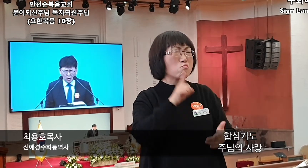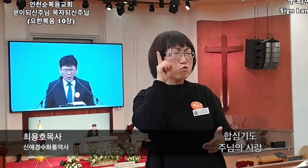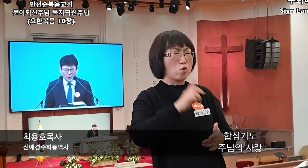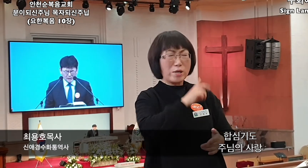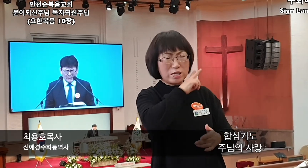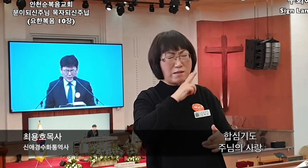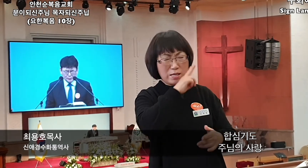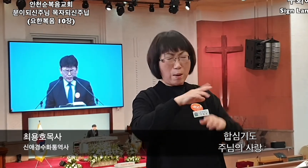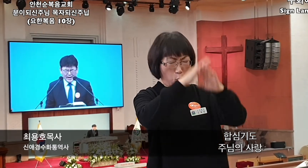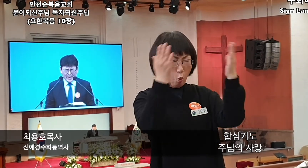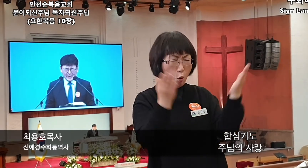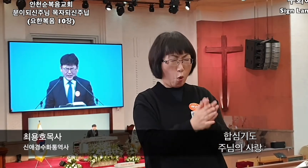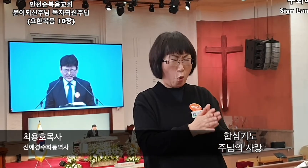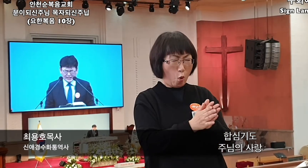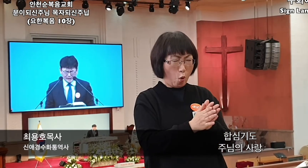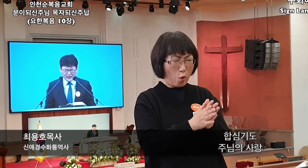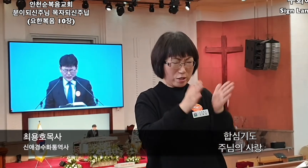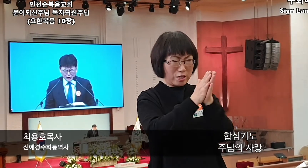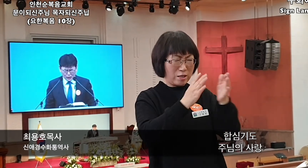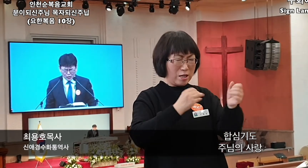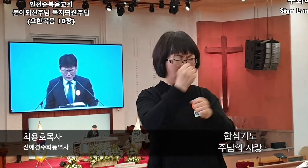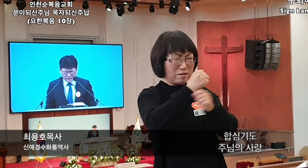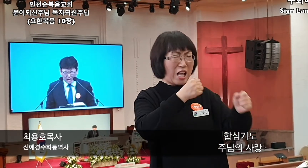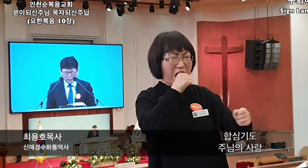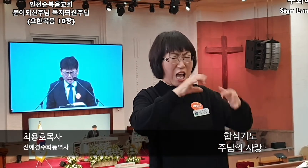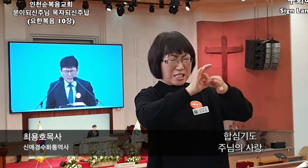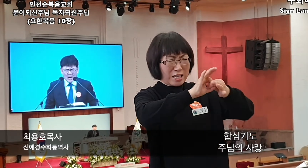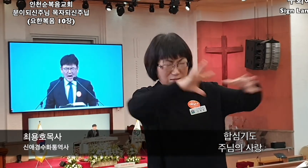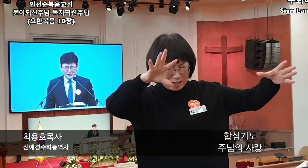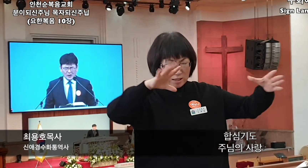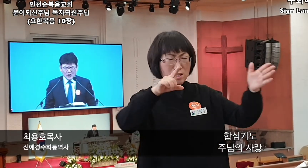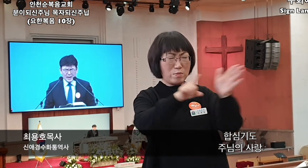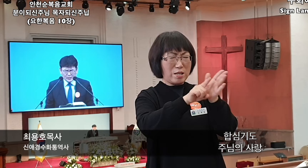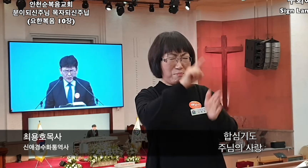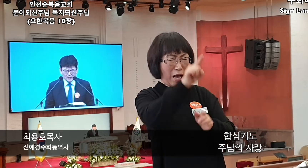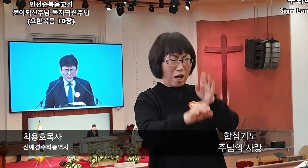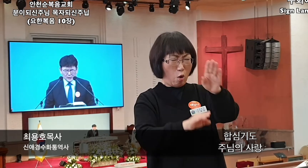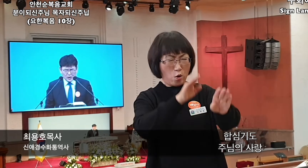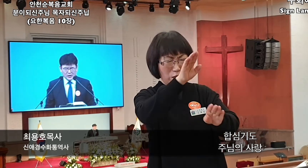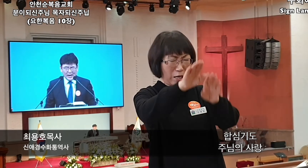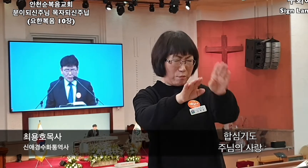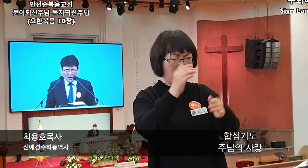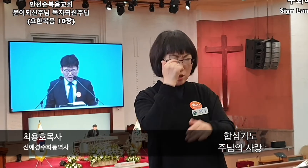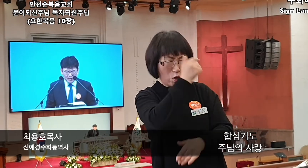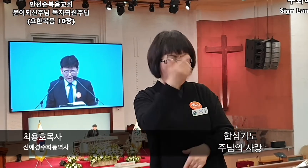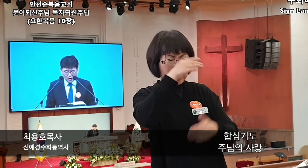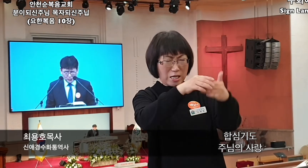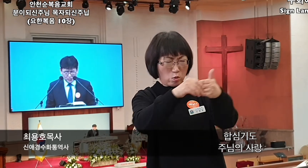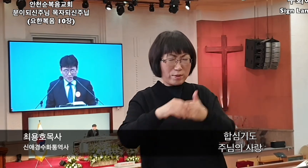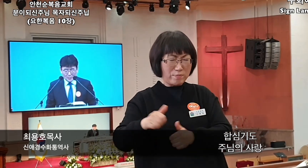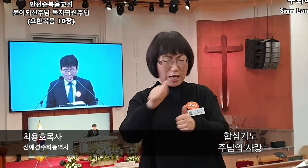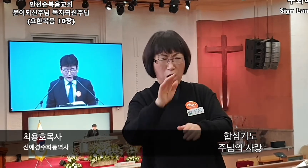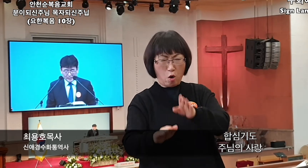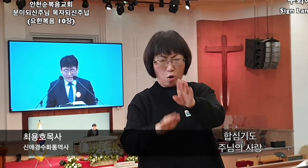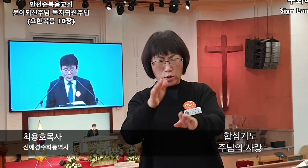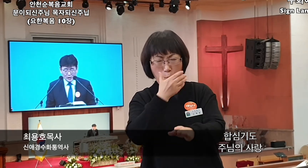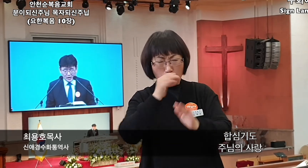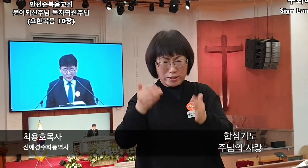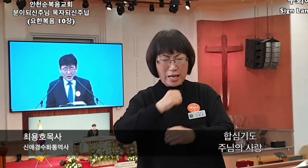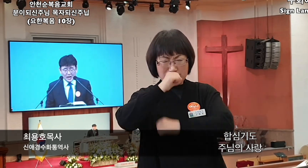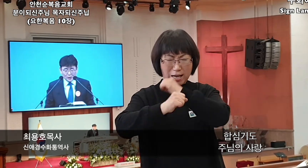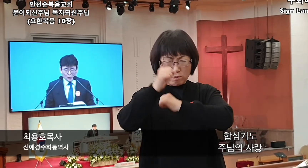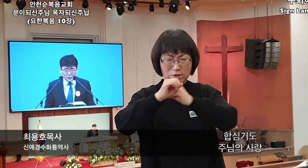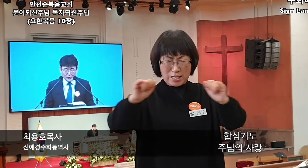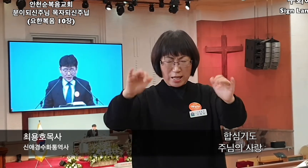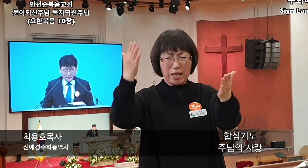질투와 모든 아버지 불화의 사슬이 끌어지는 줄 믿사오니 한 걸음 한 걸음 성령의 인도하심 따라 걷는 복된